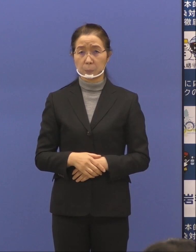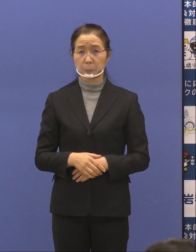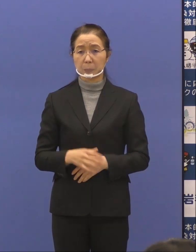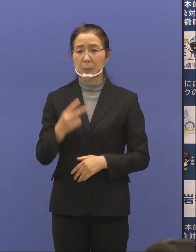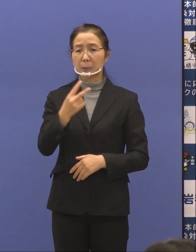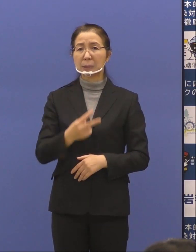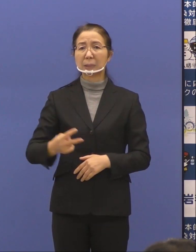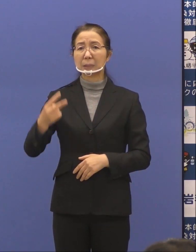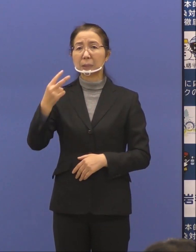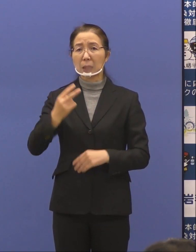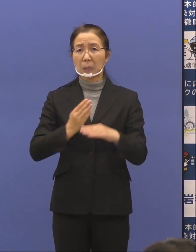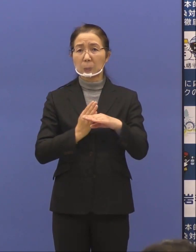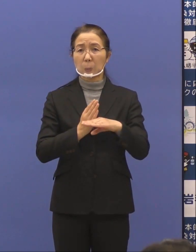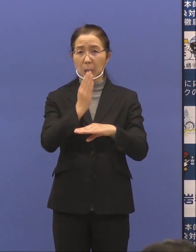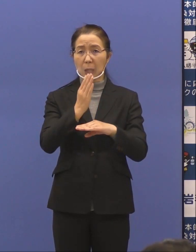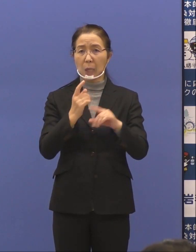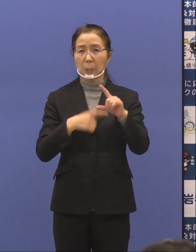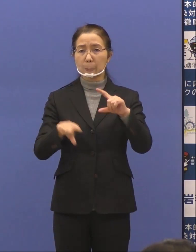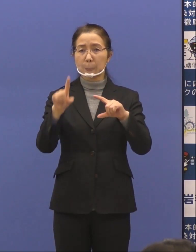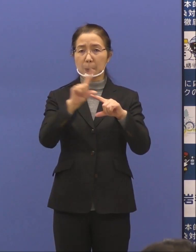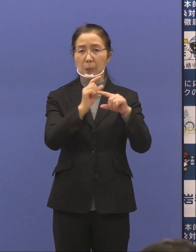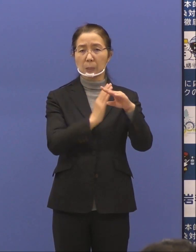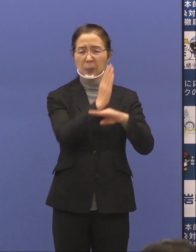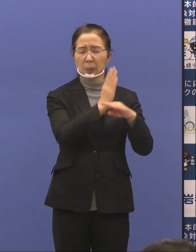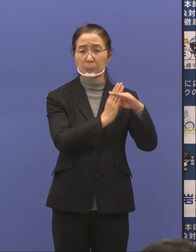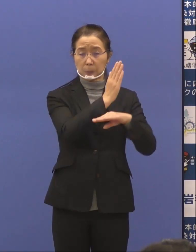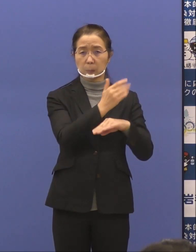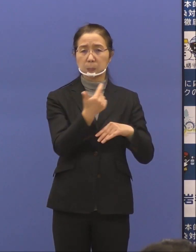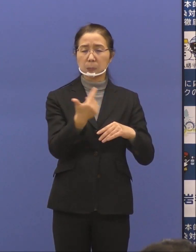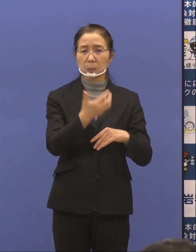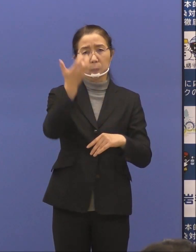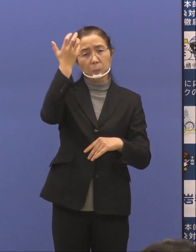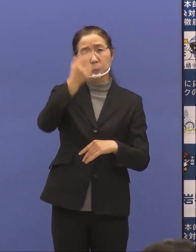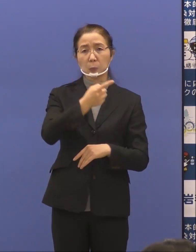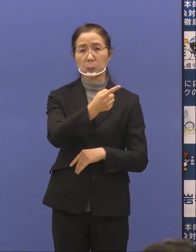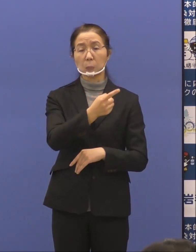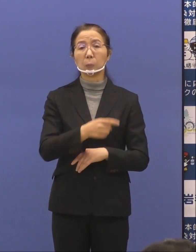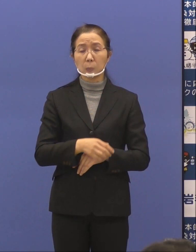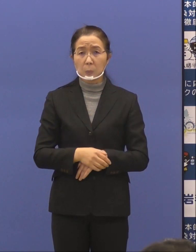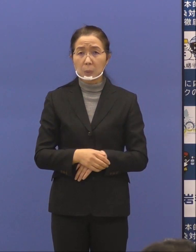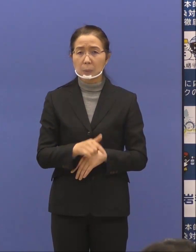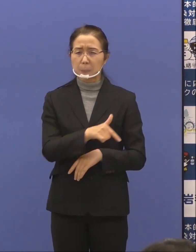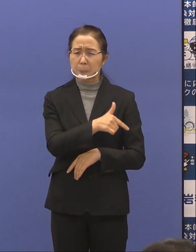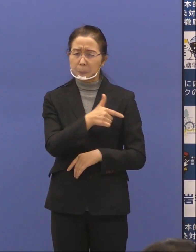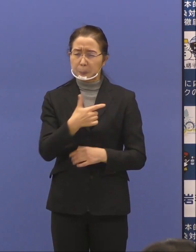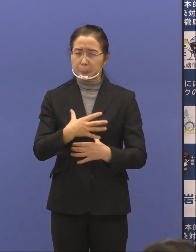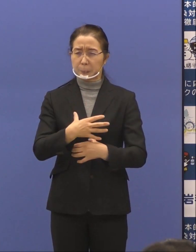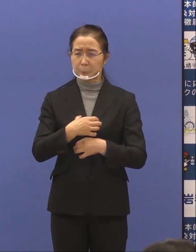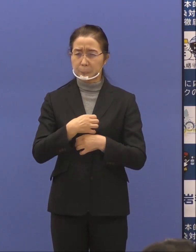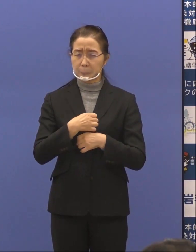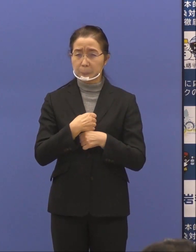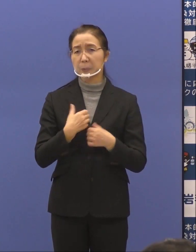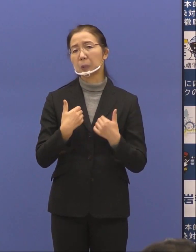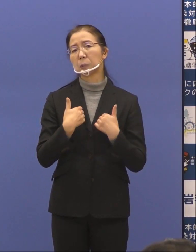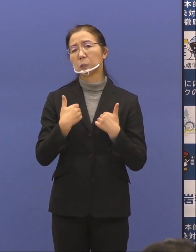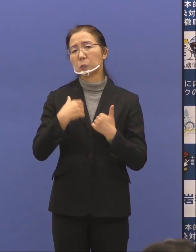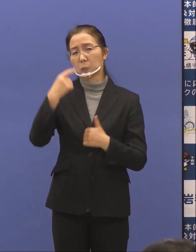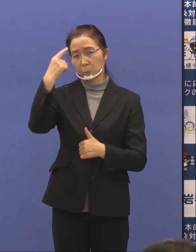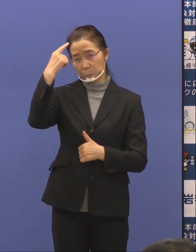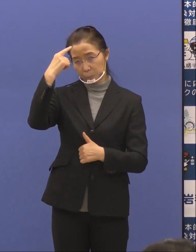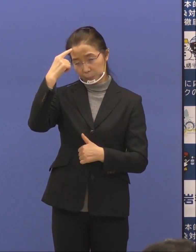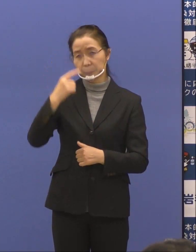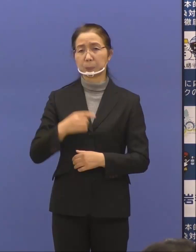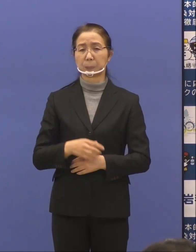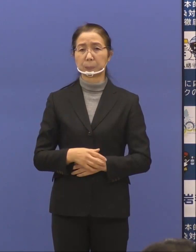2000を超えれば過去最多ということになりますから、だいぶ気をつけなければならないと思っています